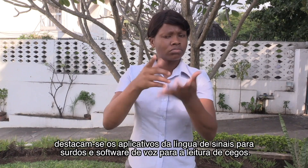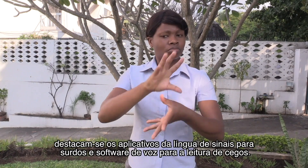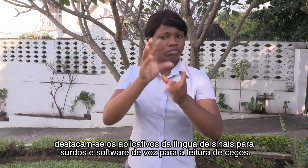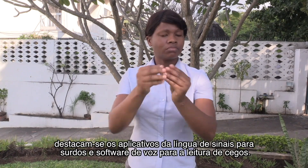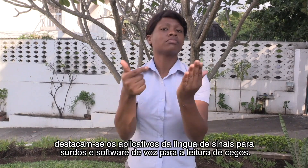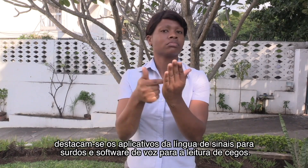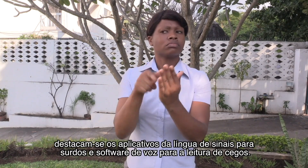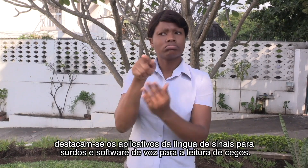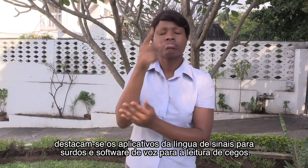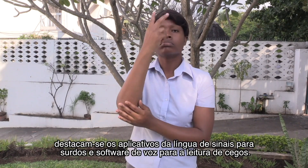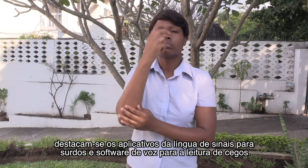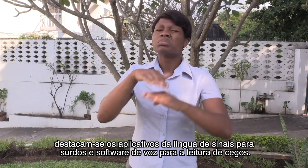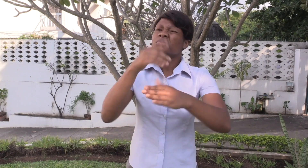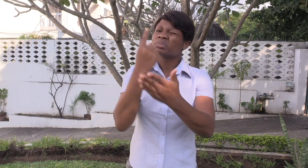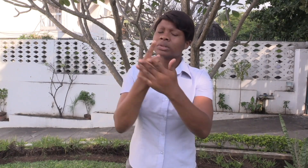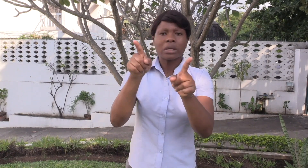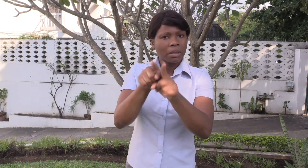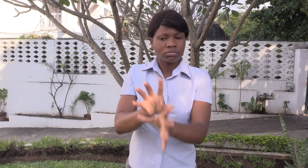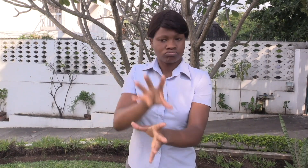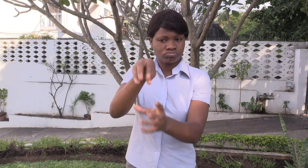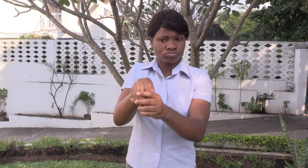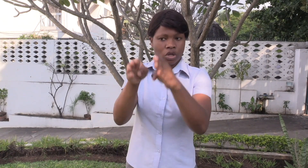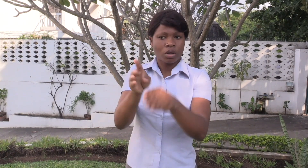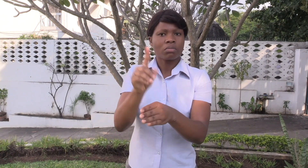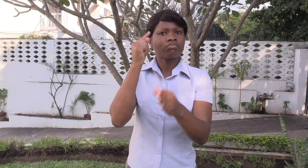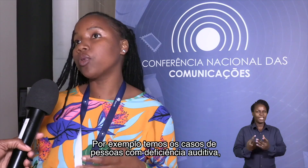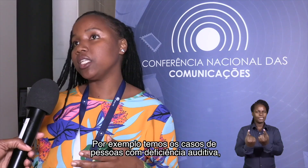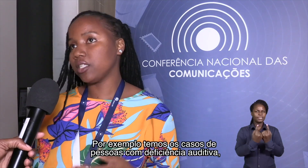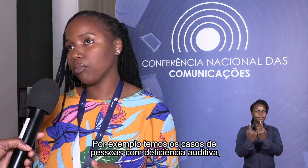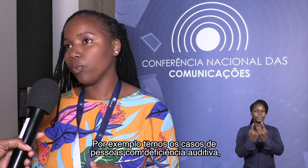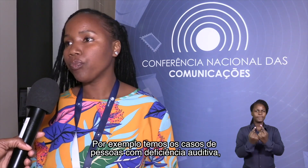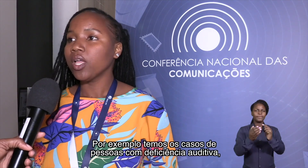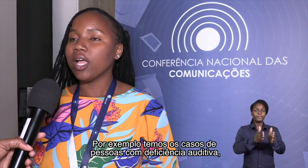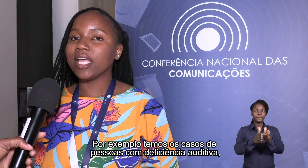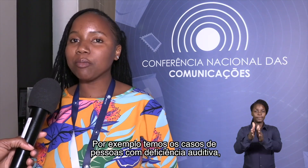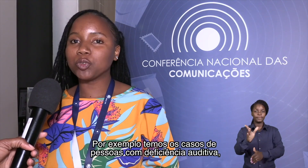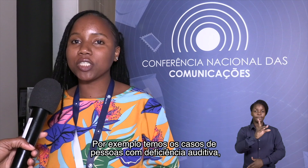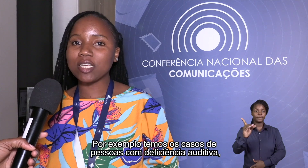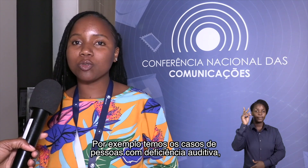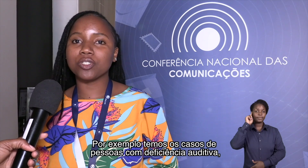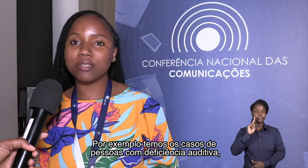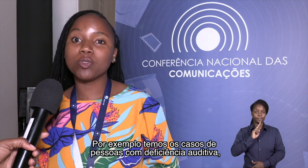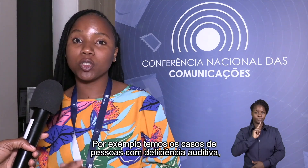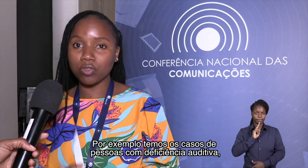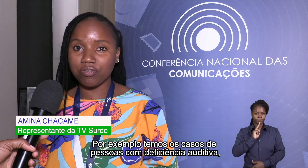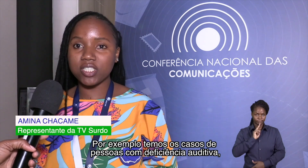Por exemplo, Temos os casos de pessoas com